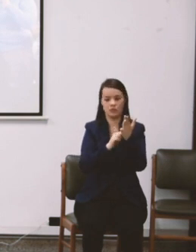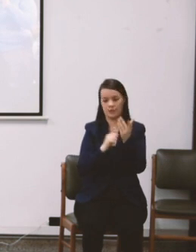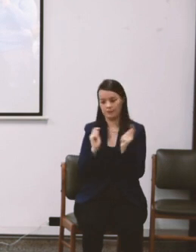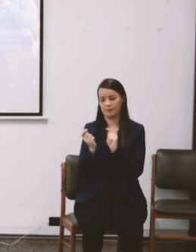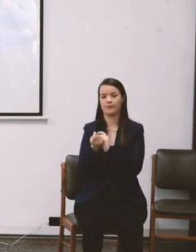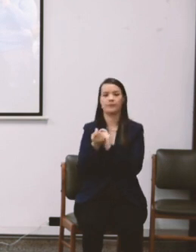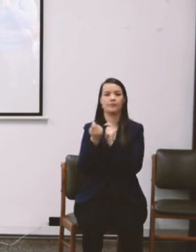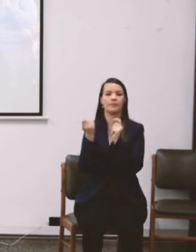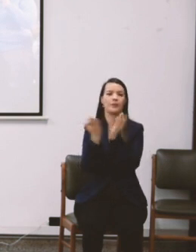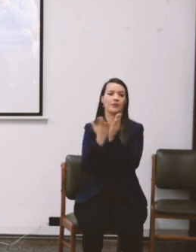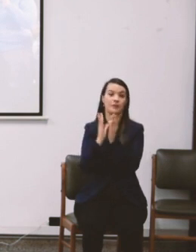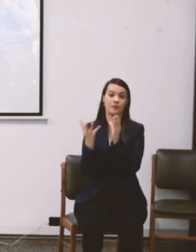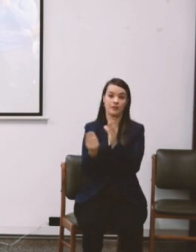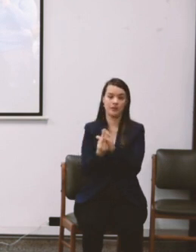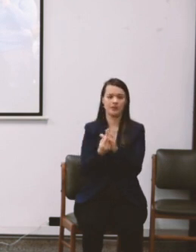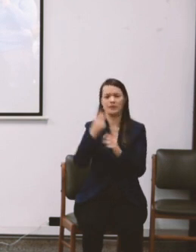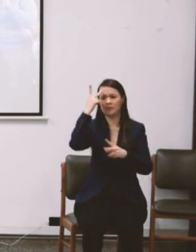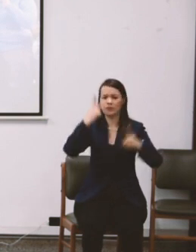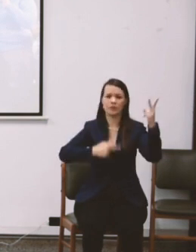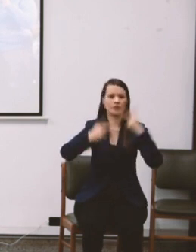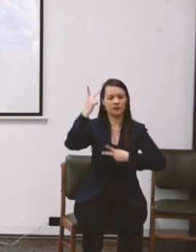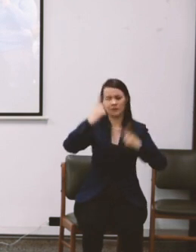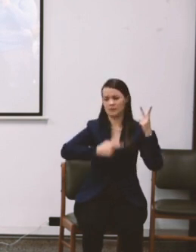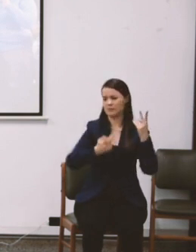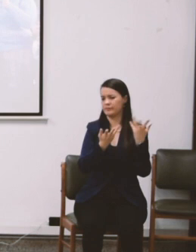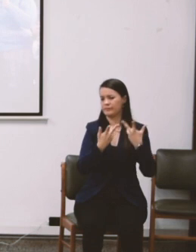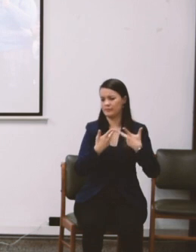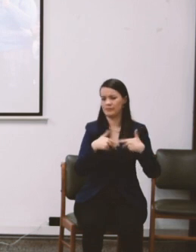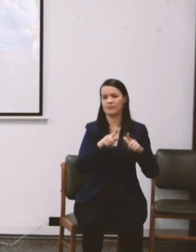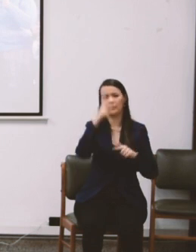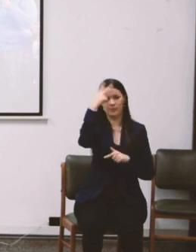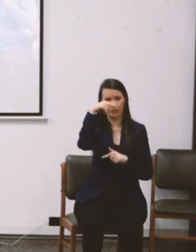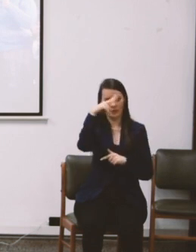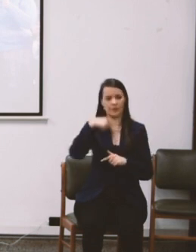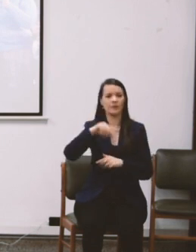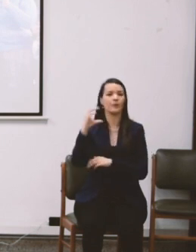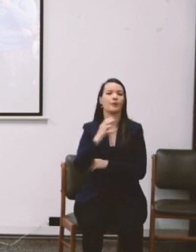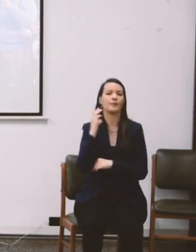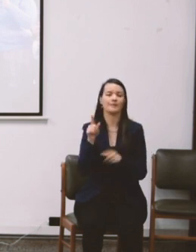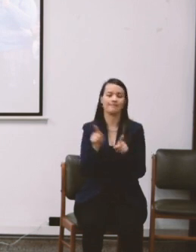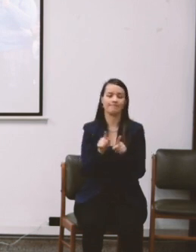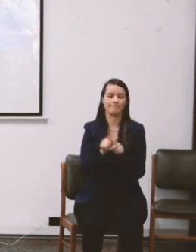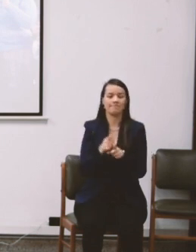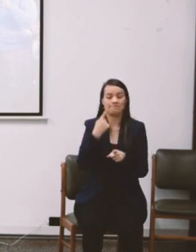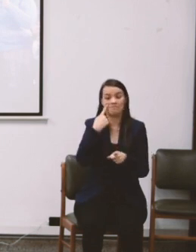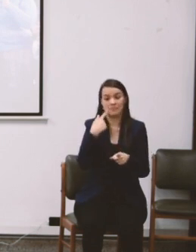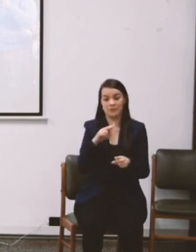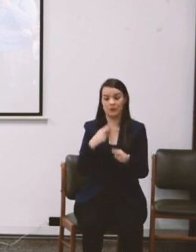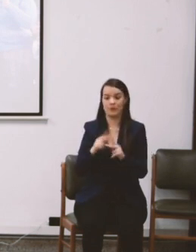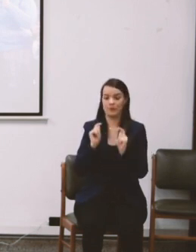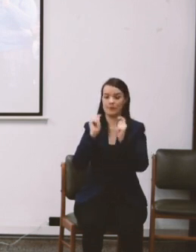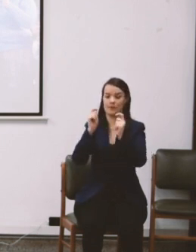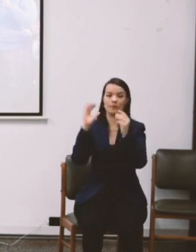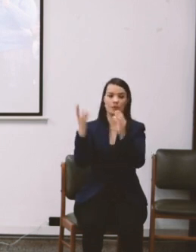inclusiva. Y son historias que están pasando ahora en México, pero que nosotros vivimos, que lo que se llevó supuestamente bajo el nombre de la